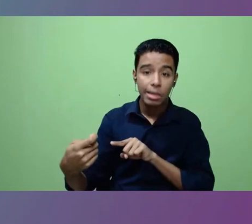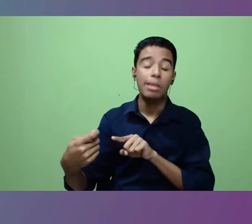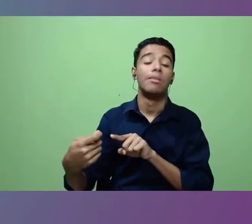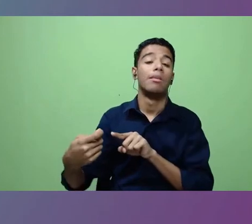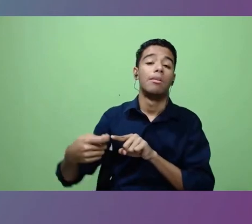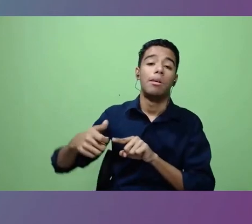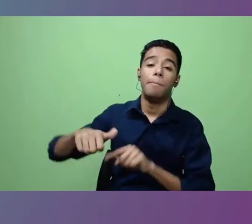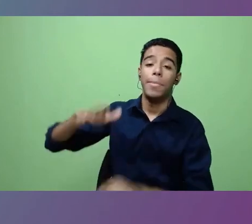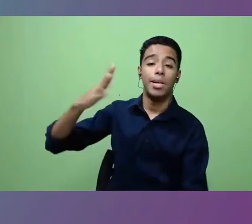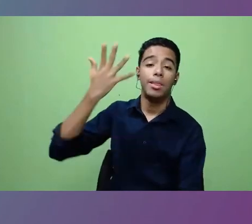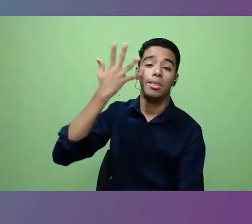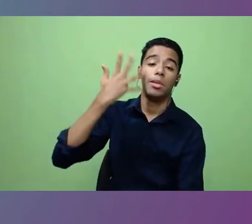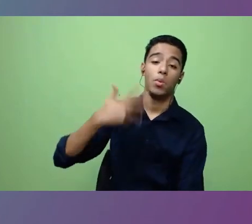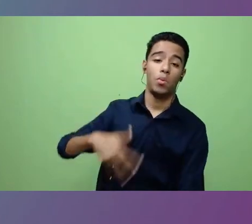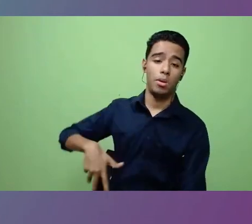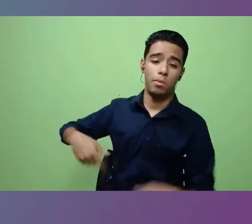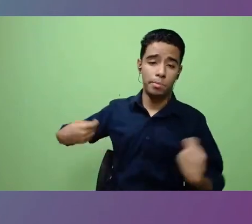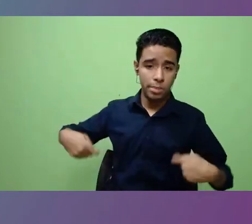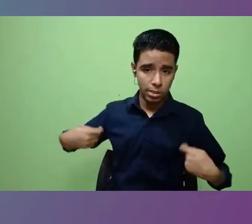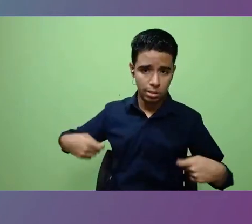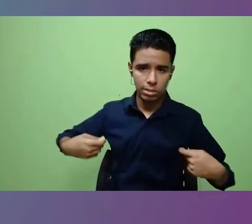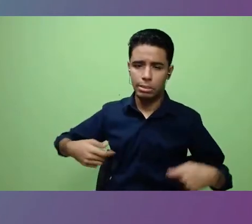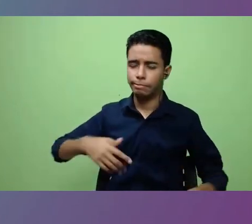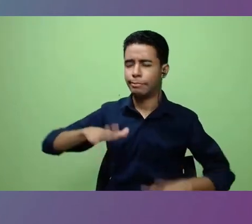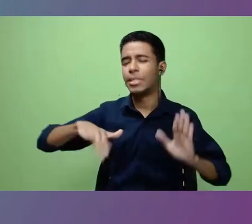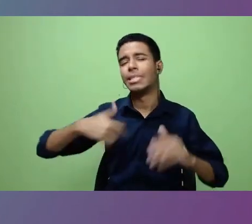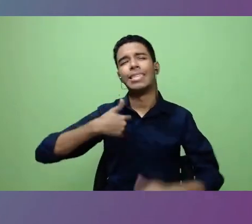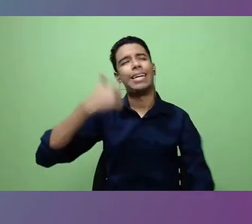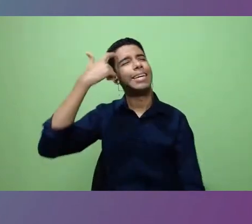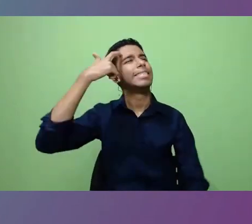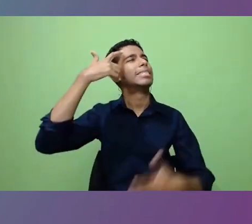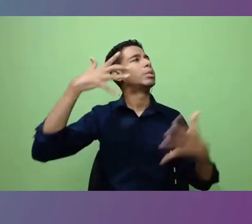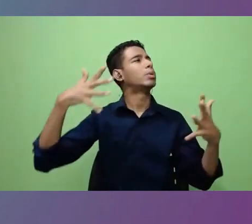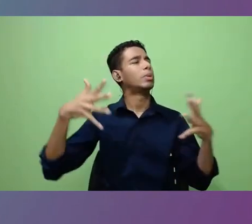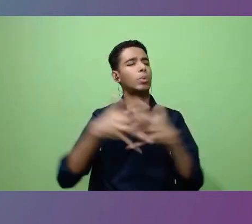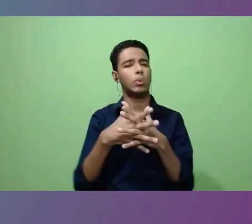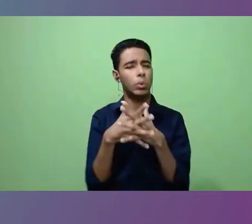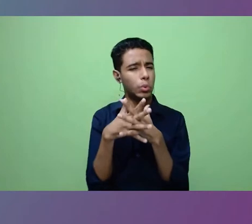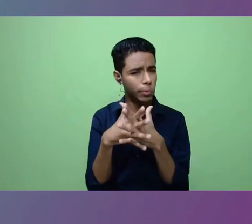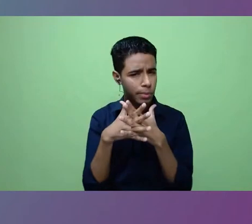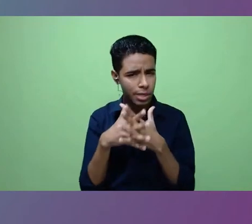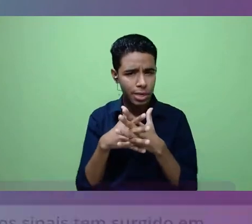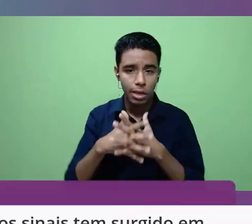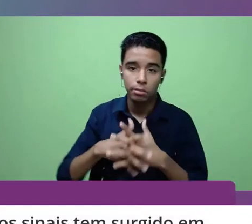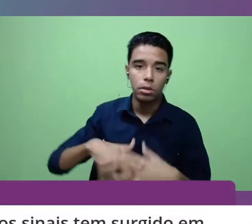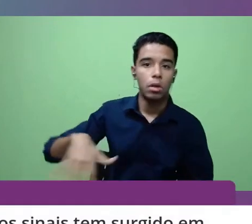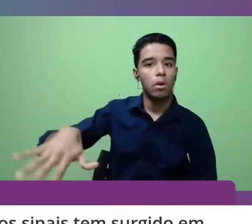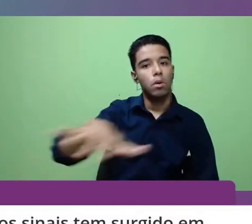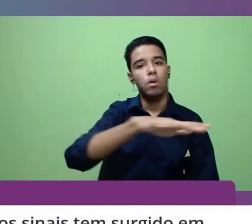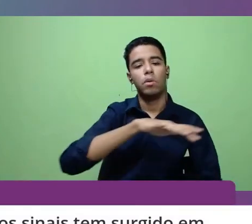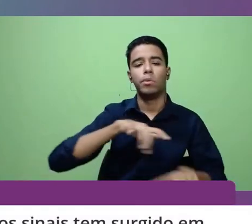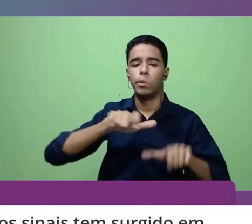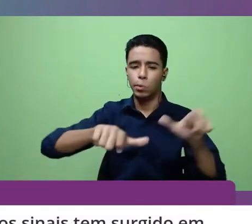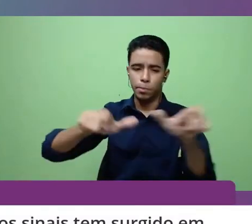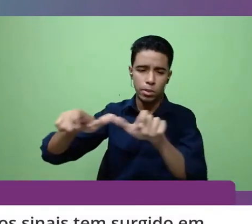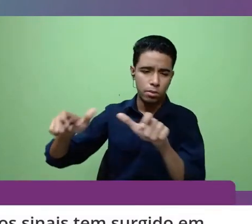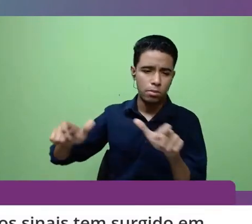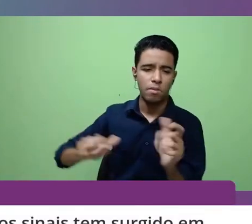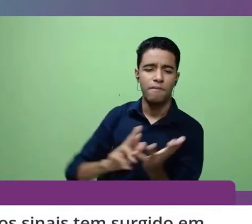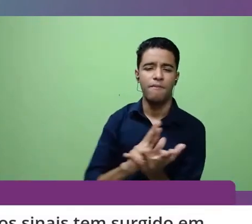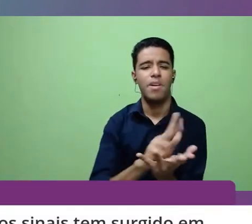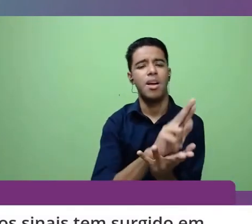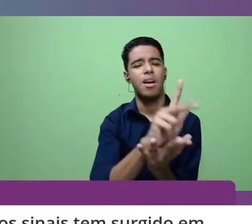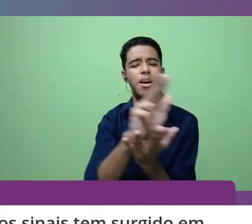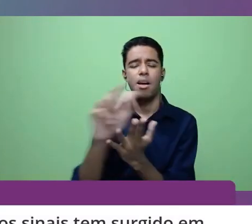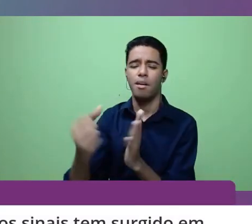natural. Eu acho um pouco complicado quando você reúne uma série de pessoas. Eu pergunto isso